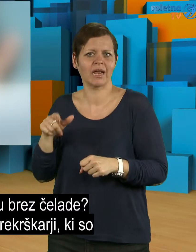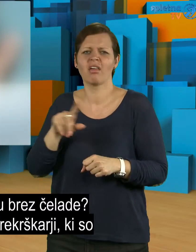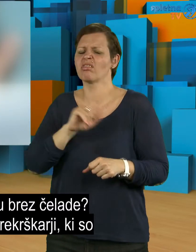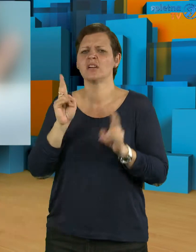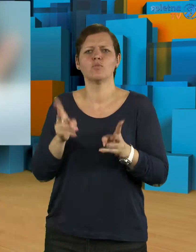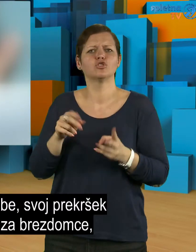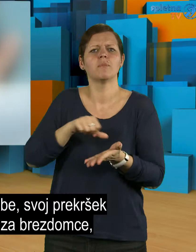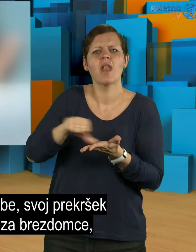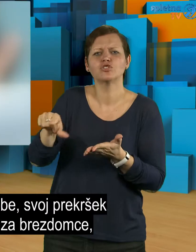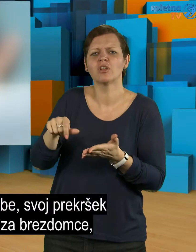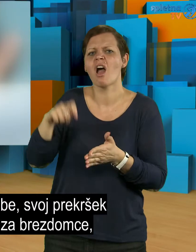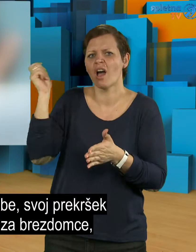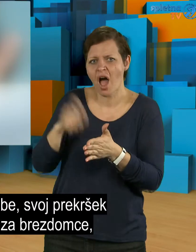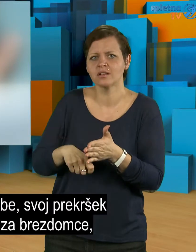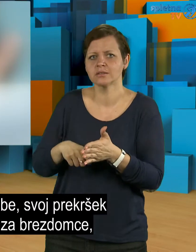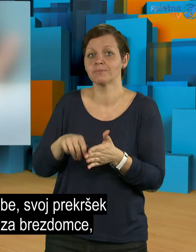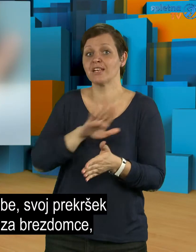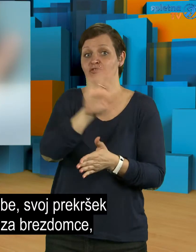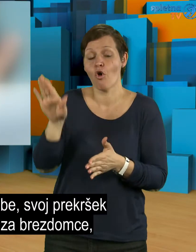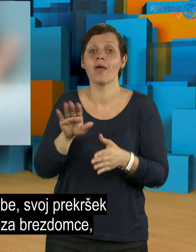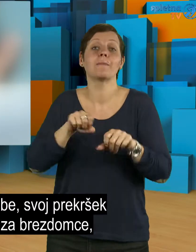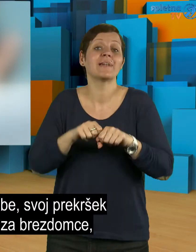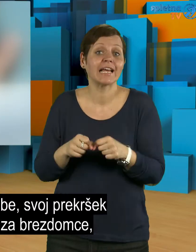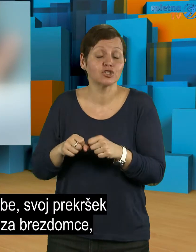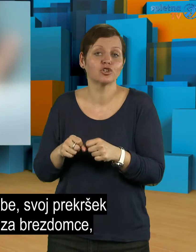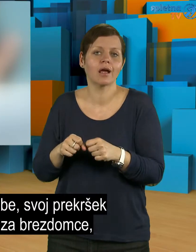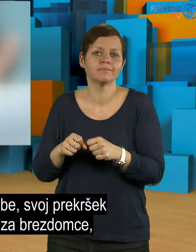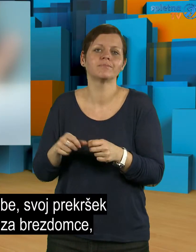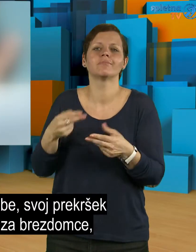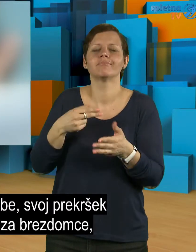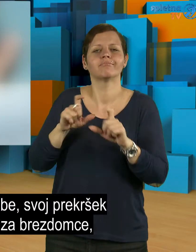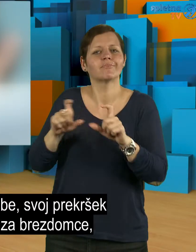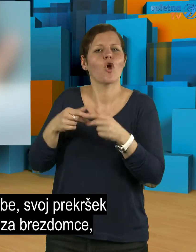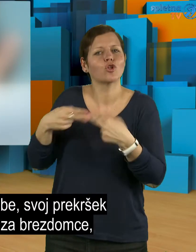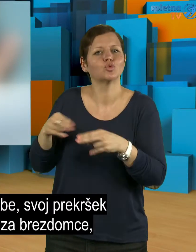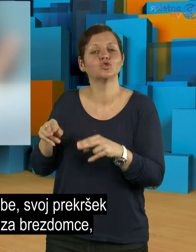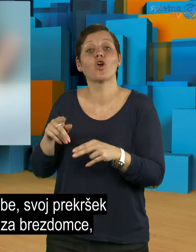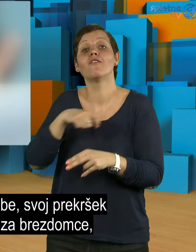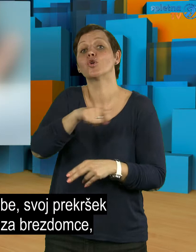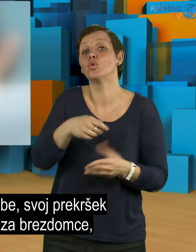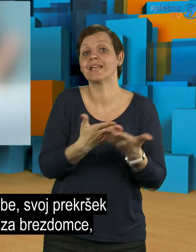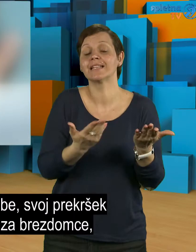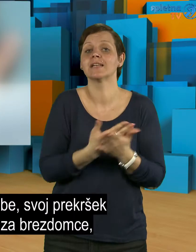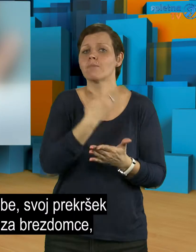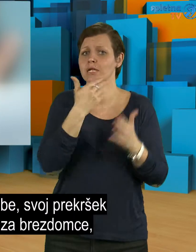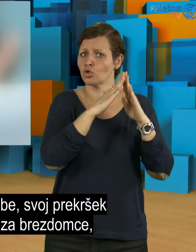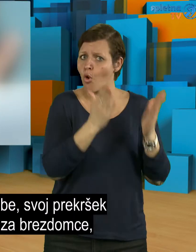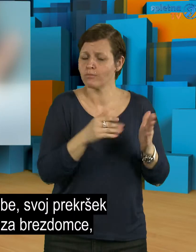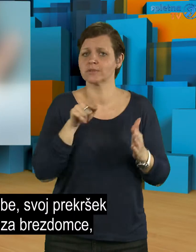nezmožni plačila globe, svoj prekršek odslužijo v kuhinji za brezdomce, domu upokojencev, s košenjem trave ali